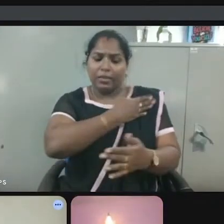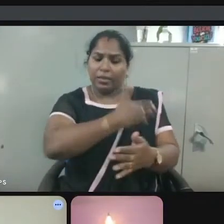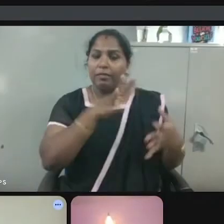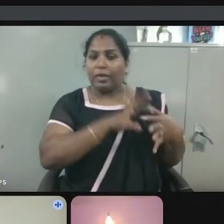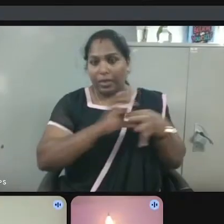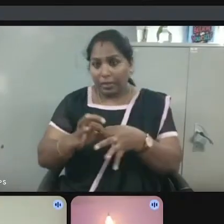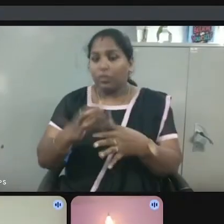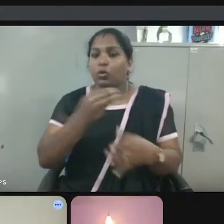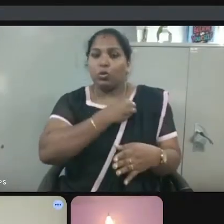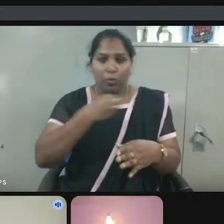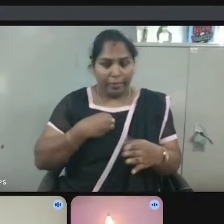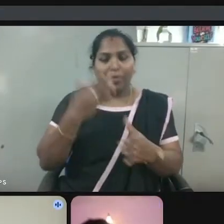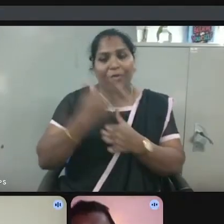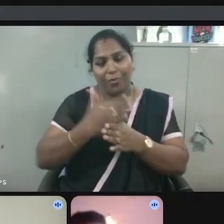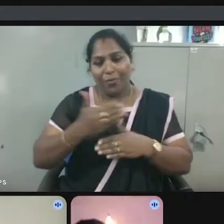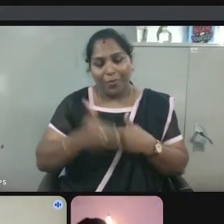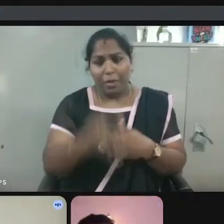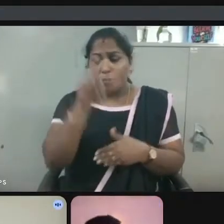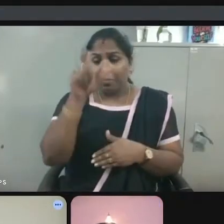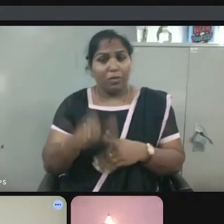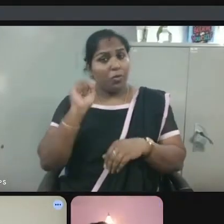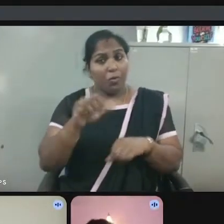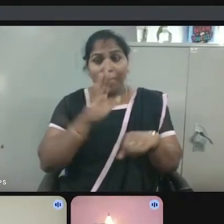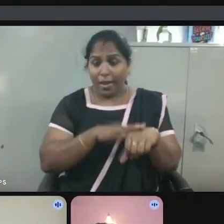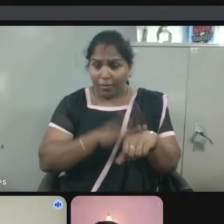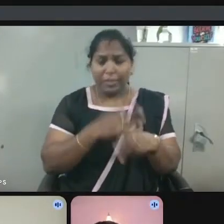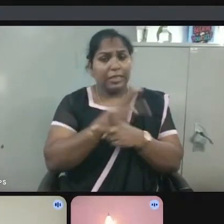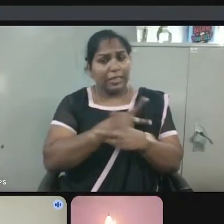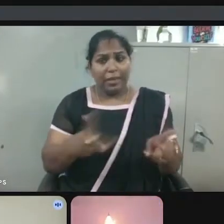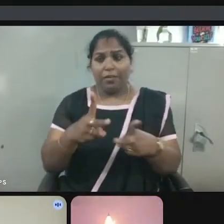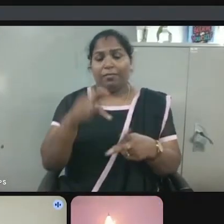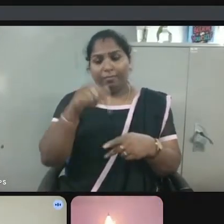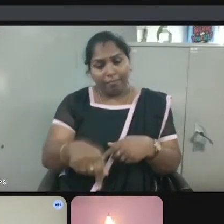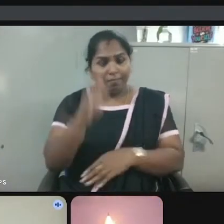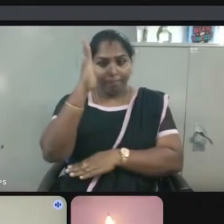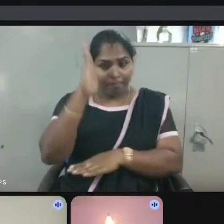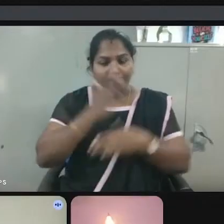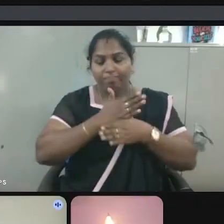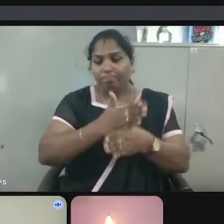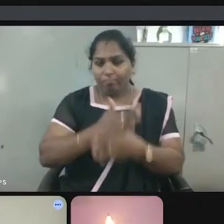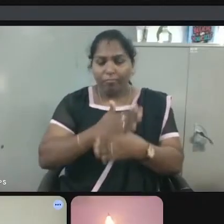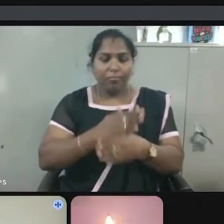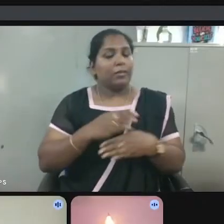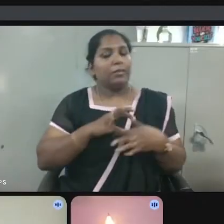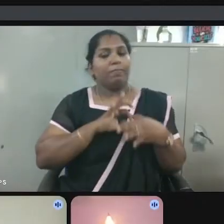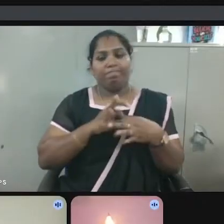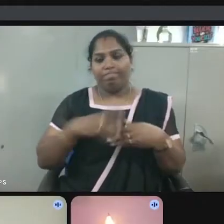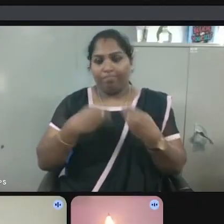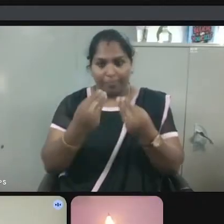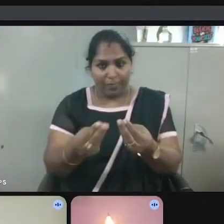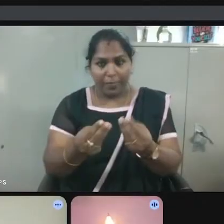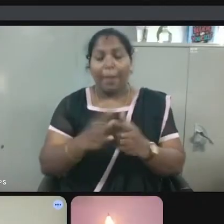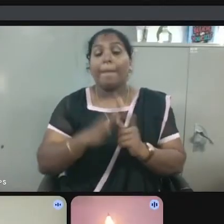വരുന്നു. ഈ മേഖലയിൽ സാറിന്റെ പരിചയ സമ്പത്ത് തീർച്ചയായും നമ്മുടെ ഇന്നത്തെ സെഷന് നല്ലൊരു മുതൽക്കൂട്ടാണ്.